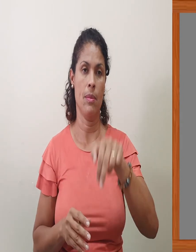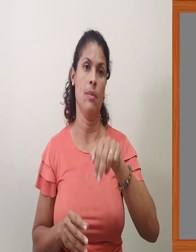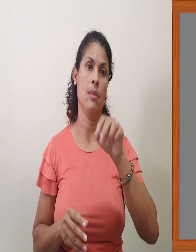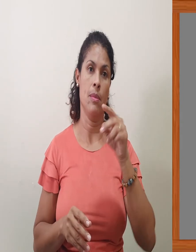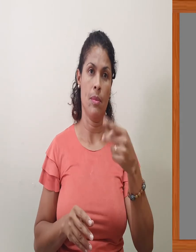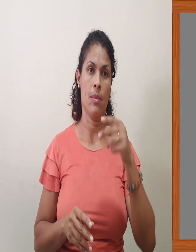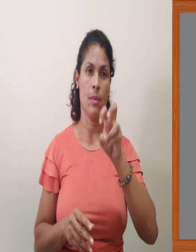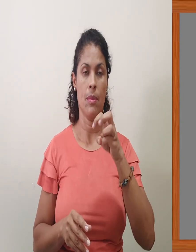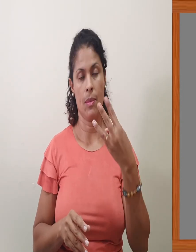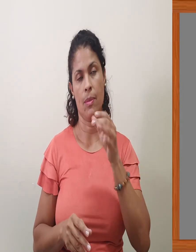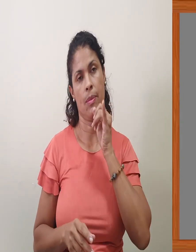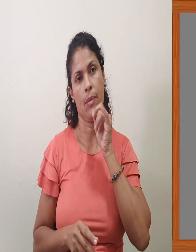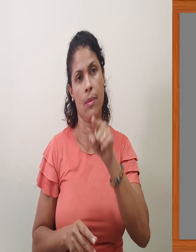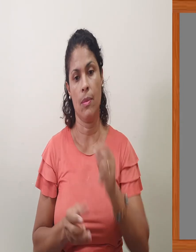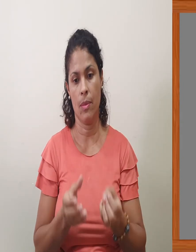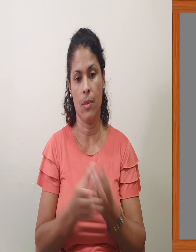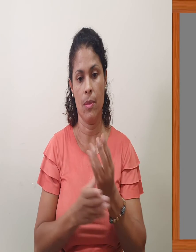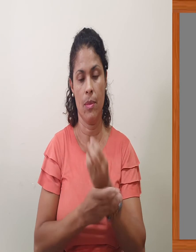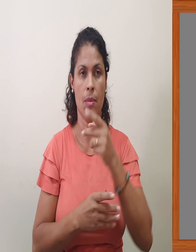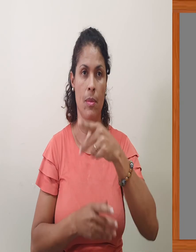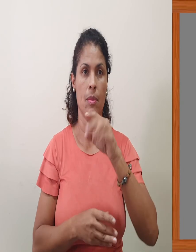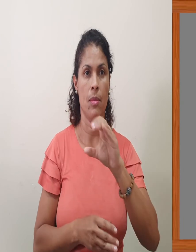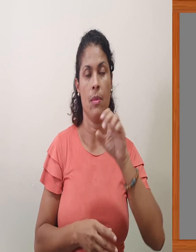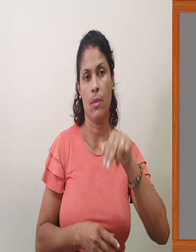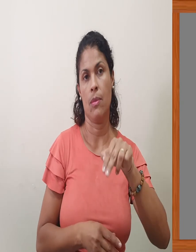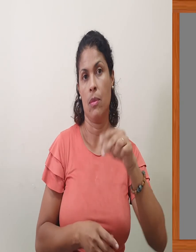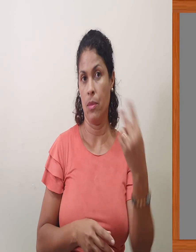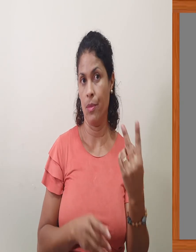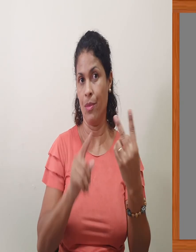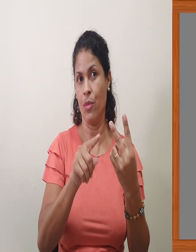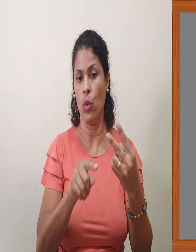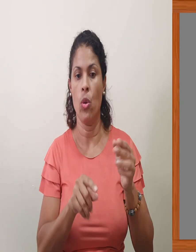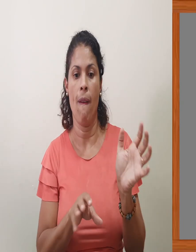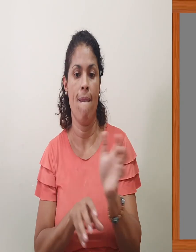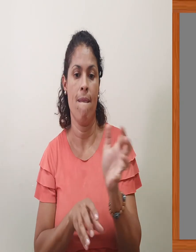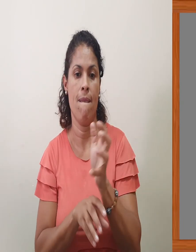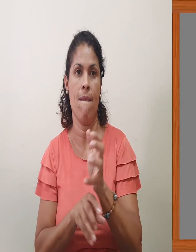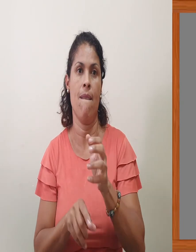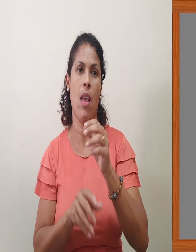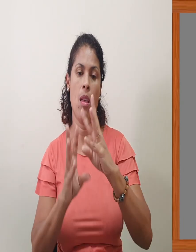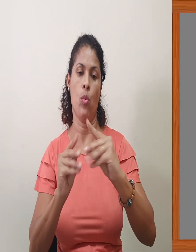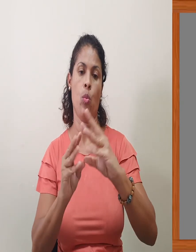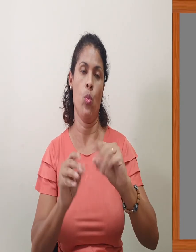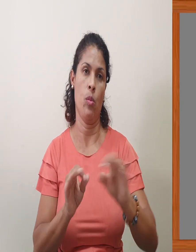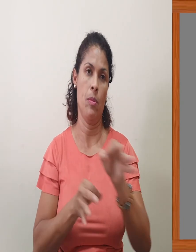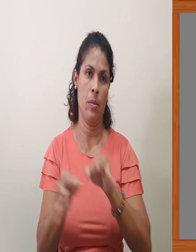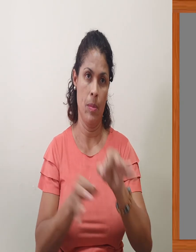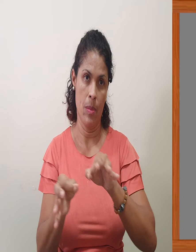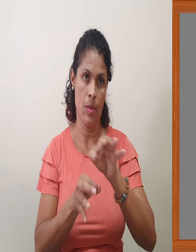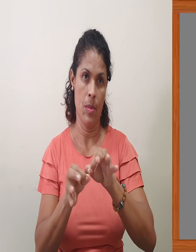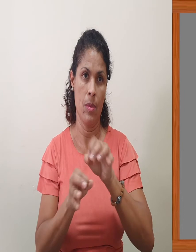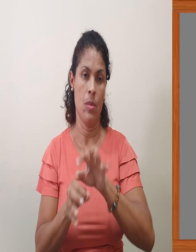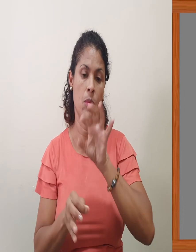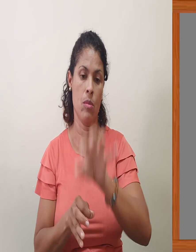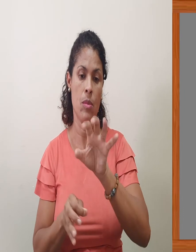Lesões na fita de DNA causam a ativação de sistemas como aqueles dependentes da proteína P53, que levam